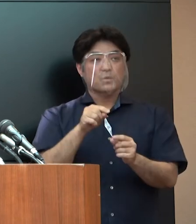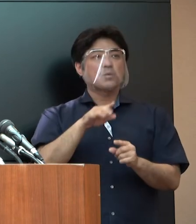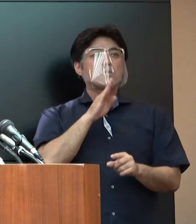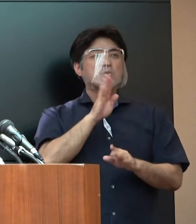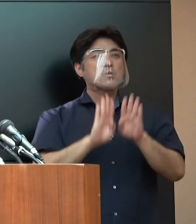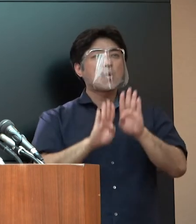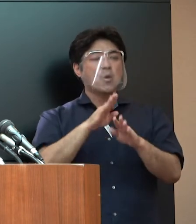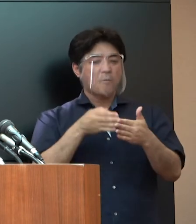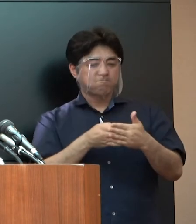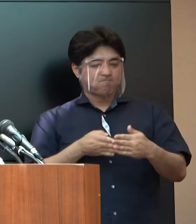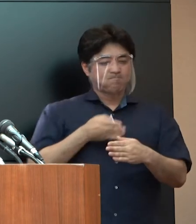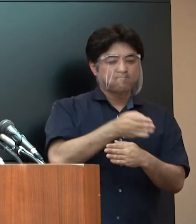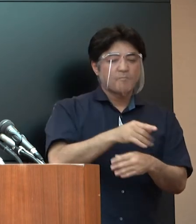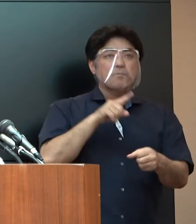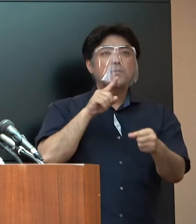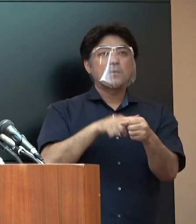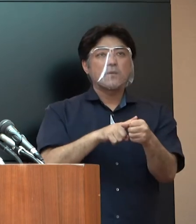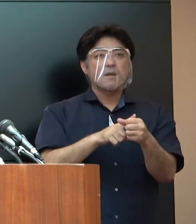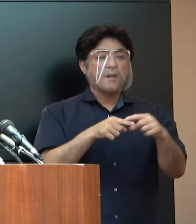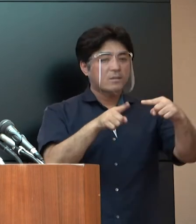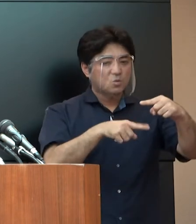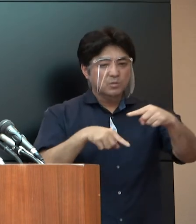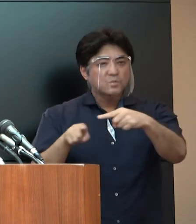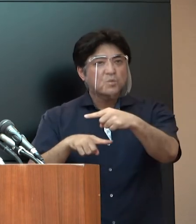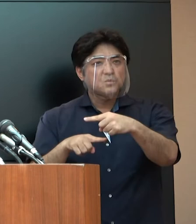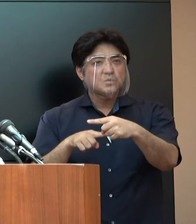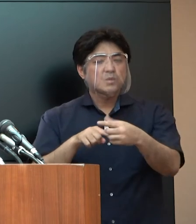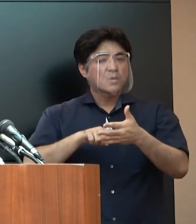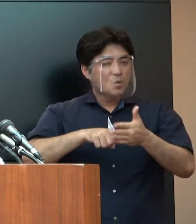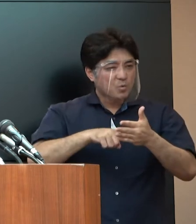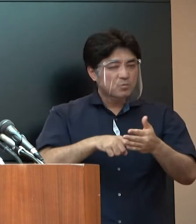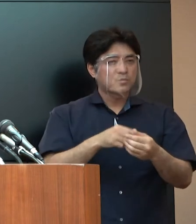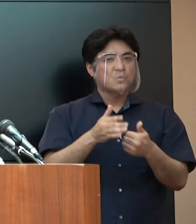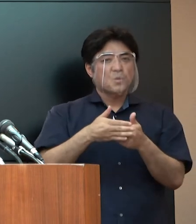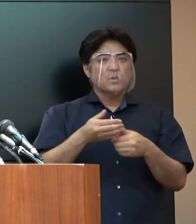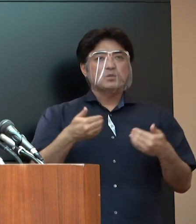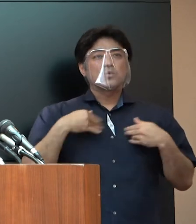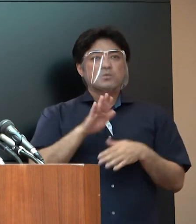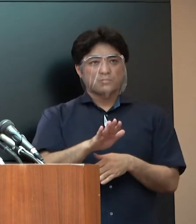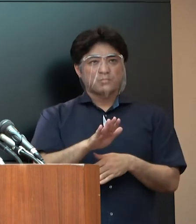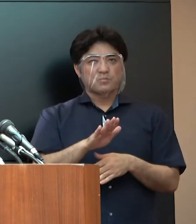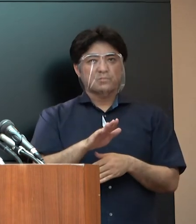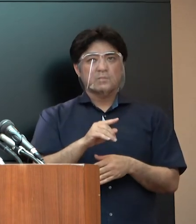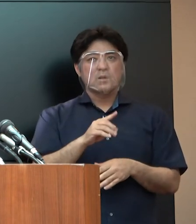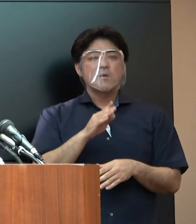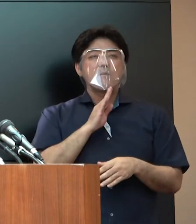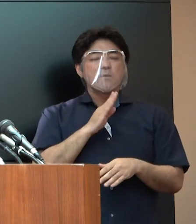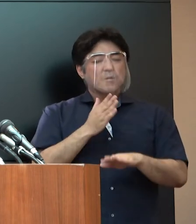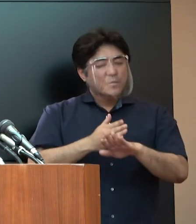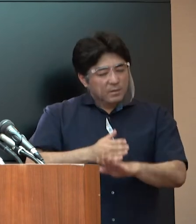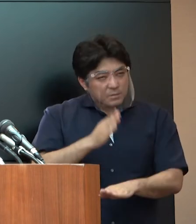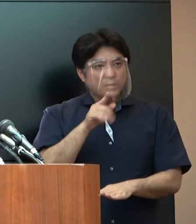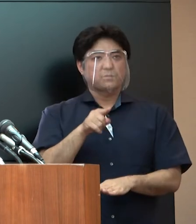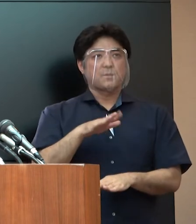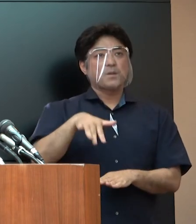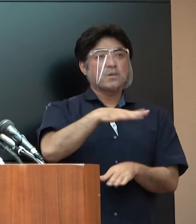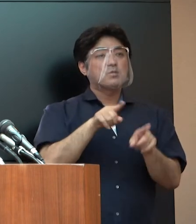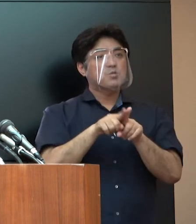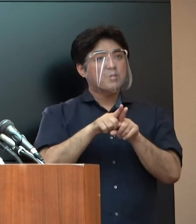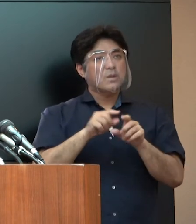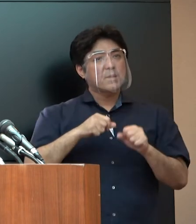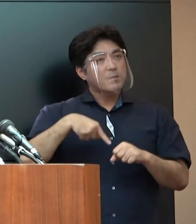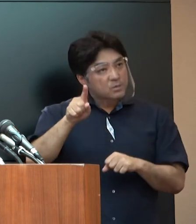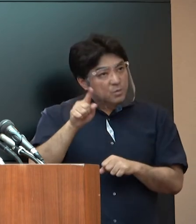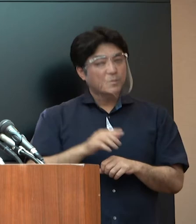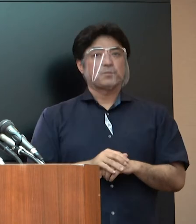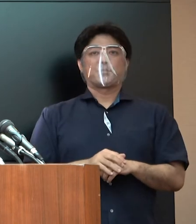状況を乗り越えるためには皆さんお一人お一人の協力努力が必要です。 ありがとうございます。ご協力に感謝いたします。どうぞみんなで一緒に頑張ってまいりましょ